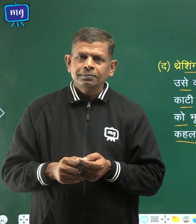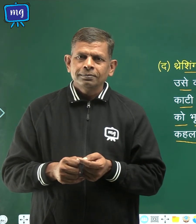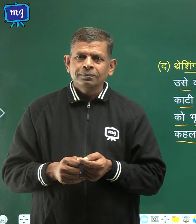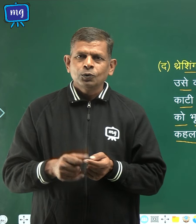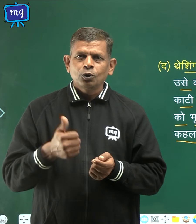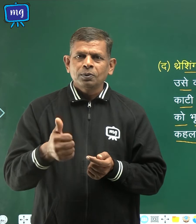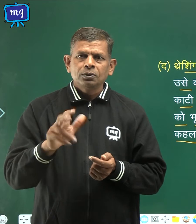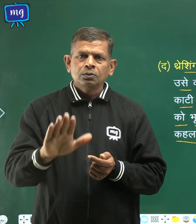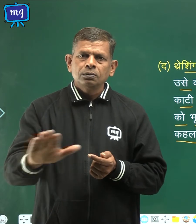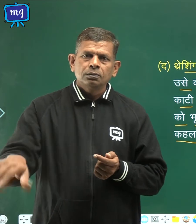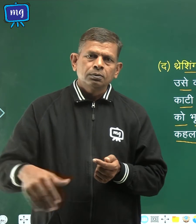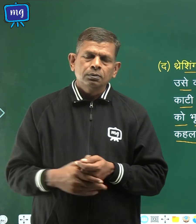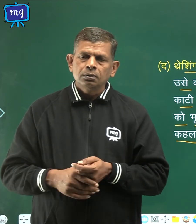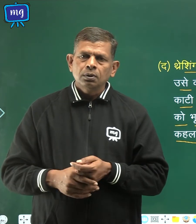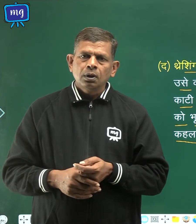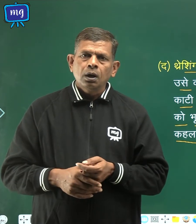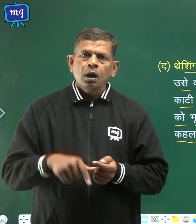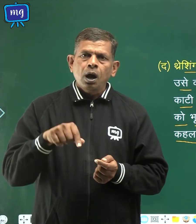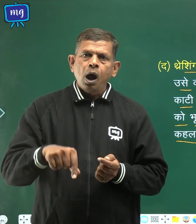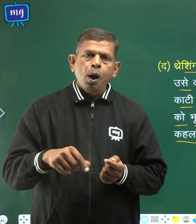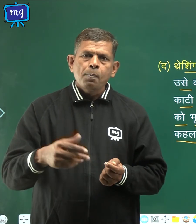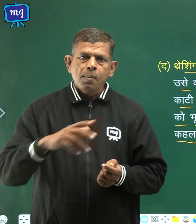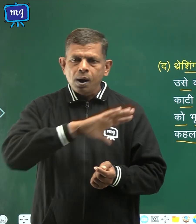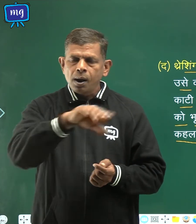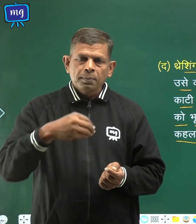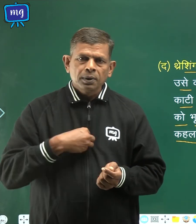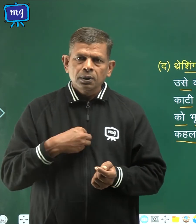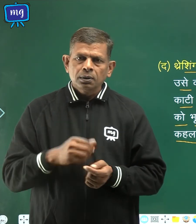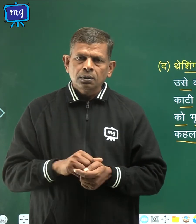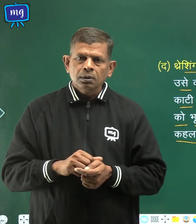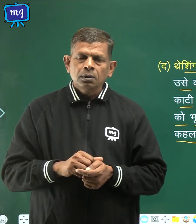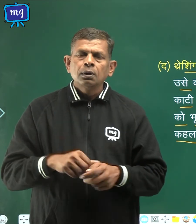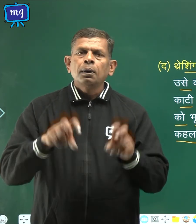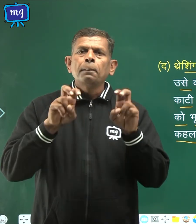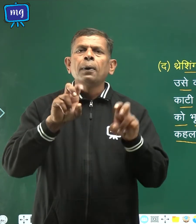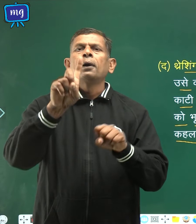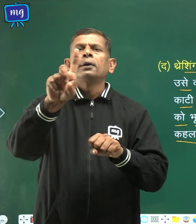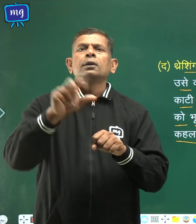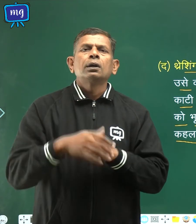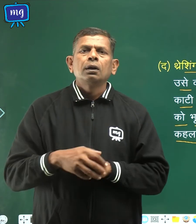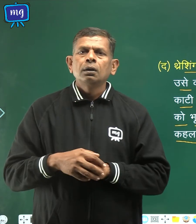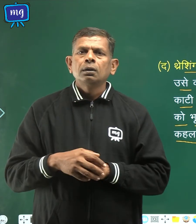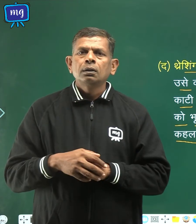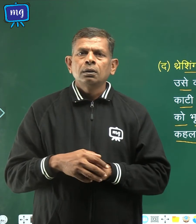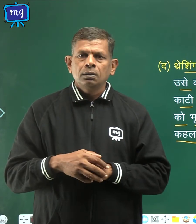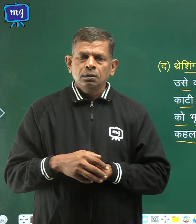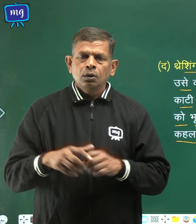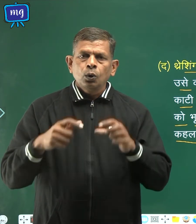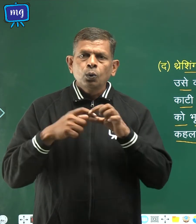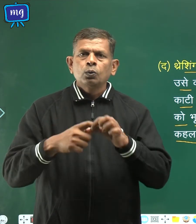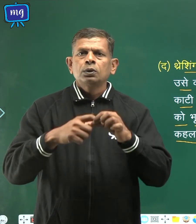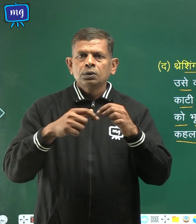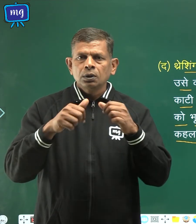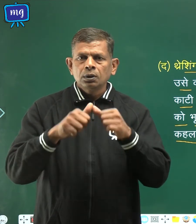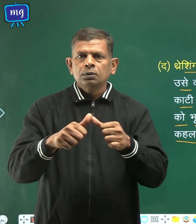तो बच्चों, अब हमने पाठ 1 के प्रश्न उत्तर